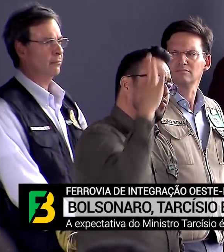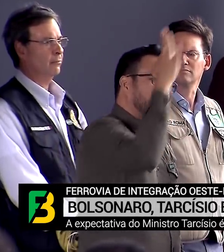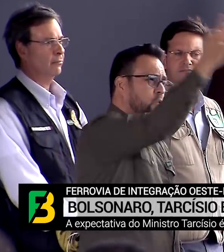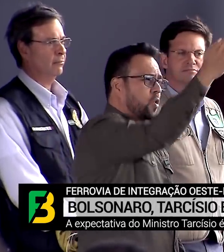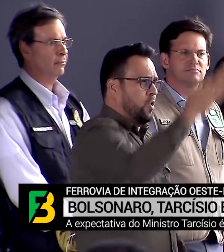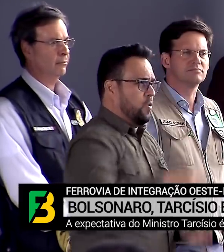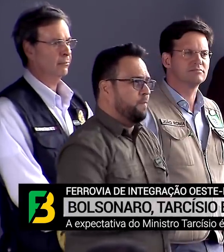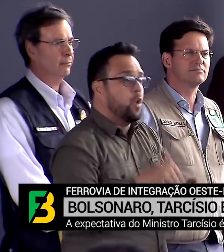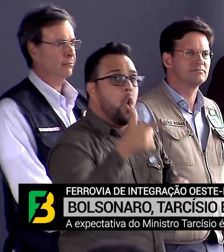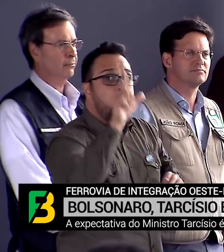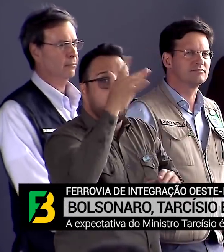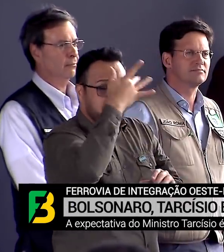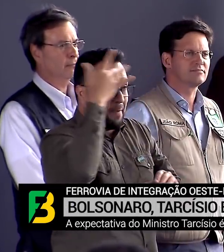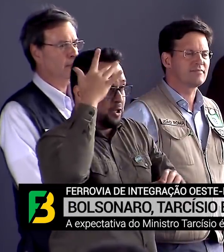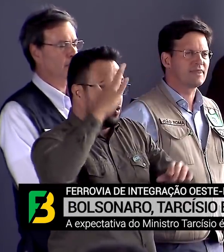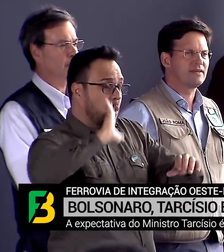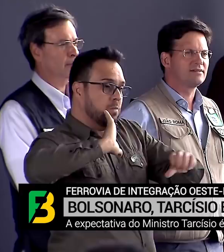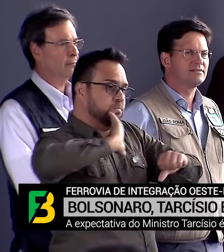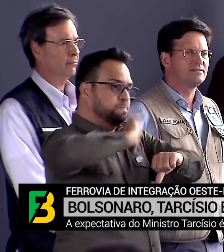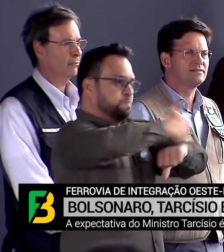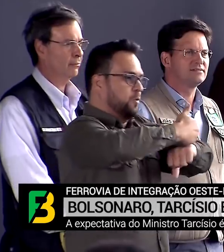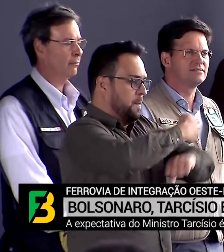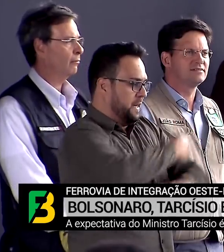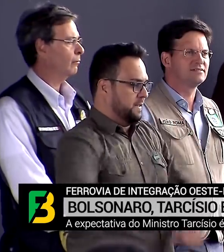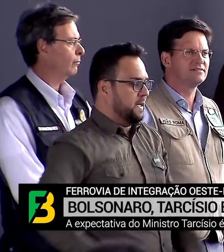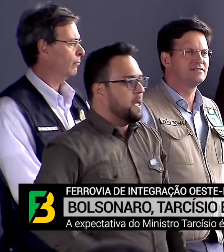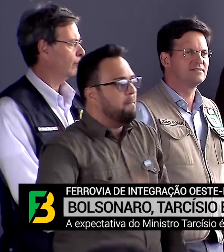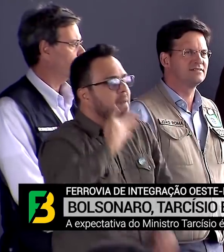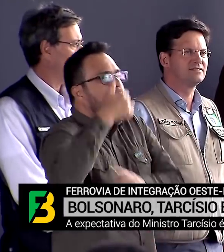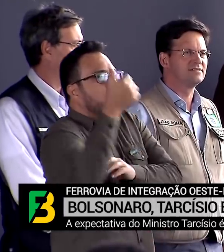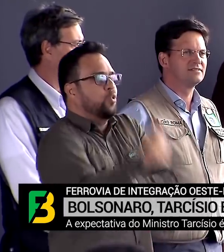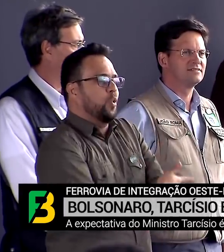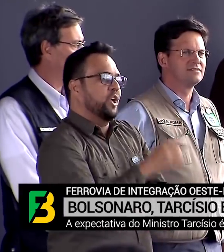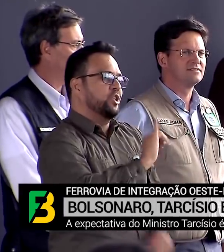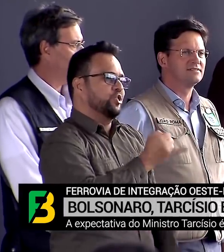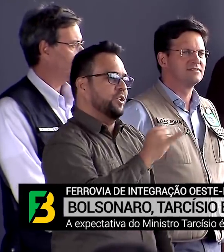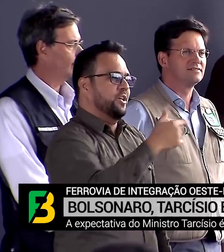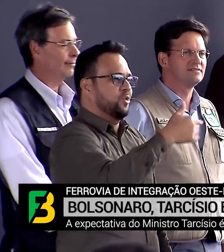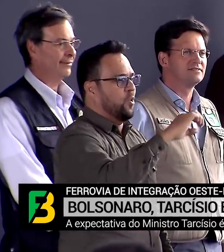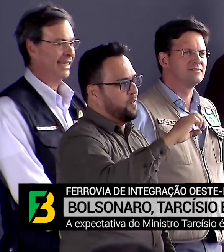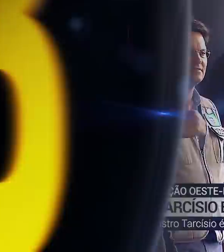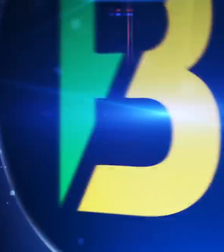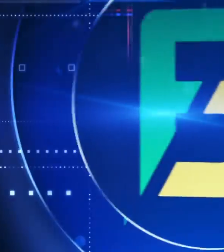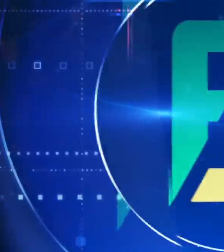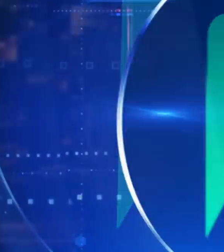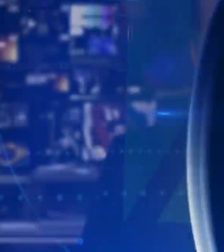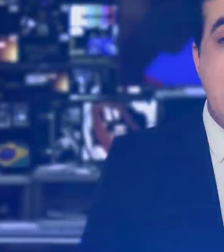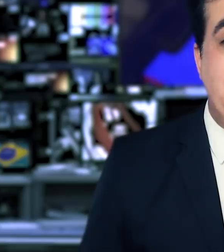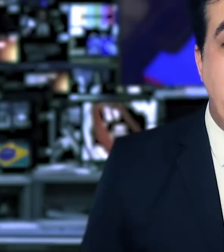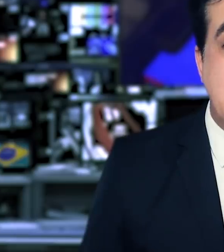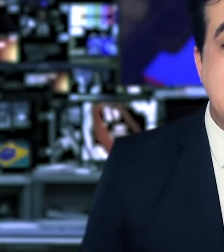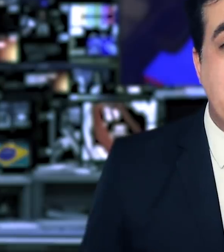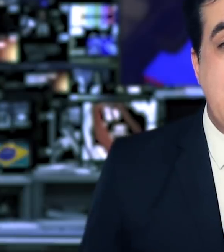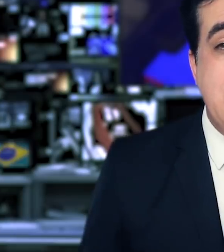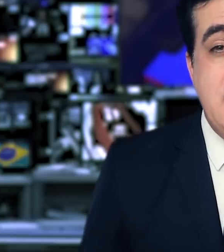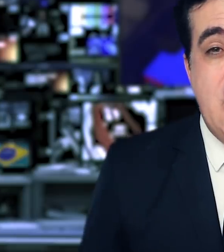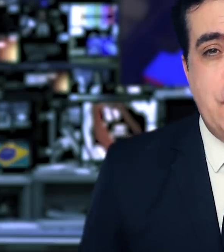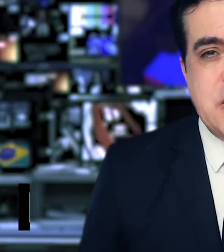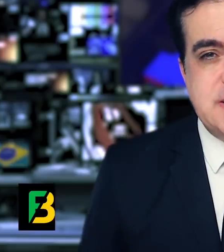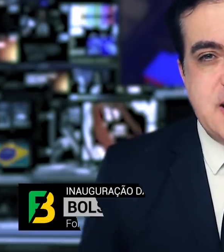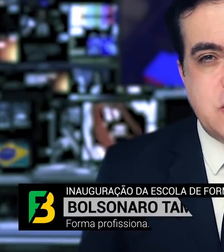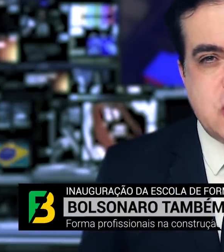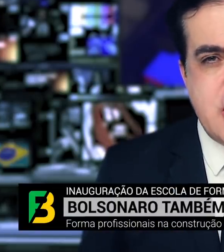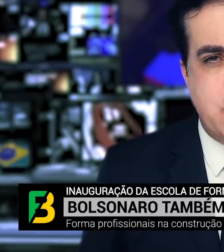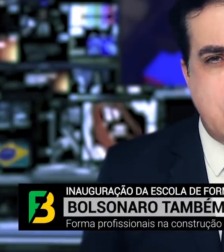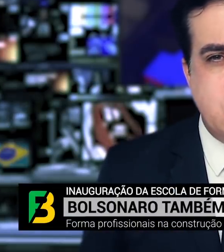entregar o Brasil bem melhor do que aquele que recebi em janeiro 2019 AM a e após a